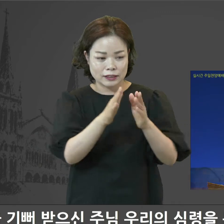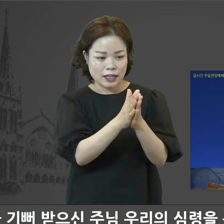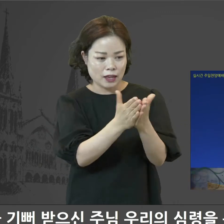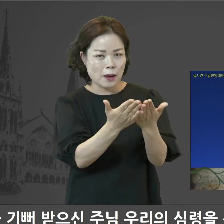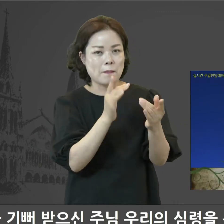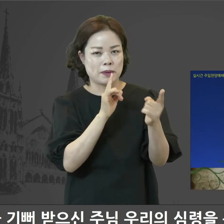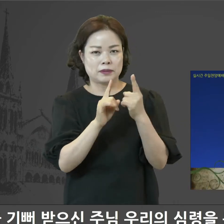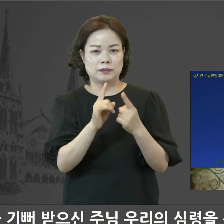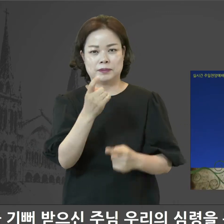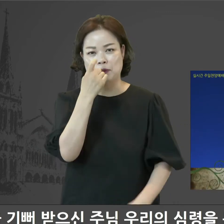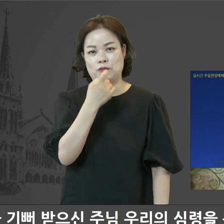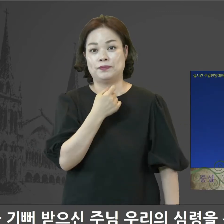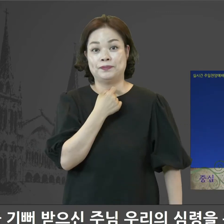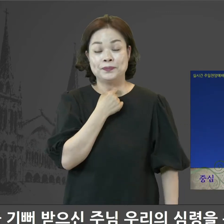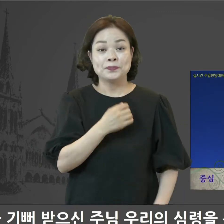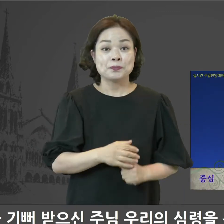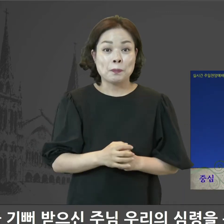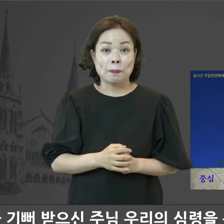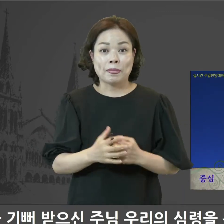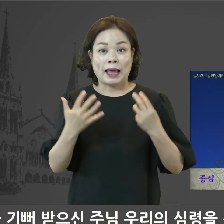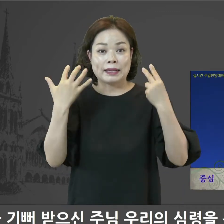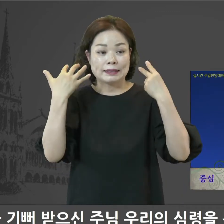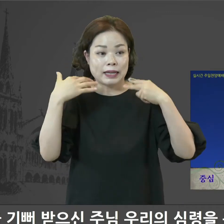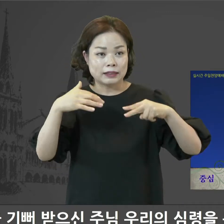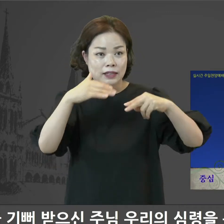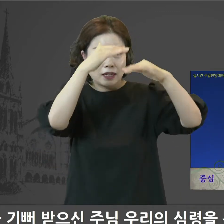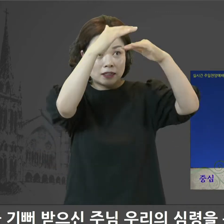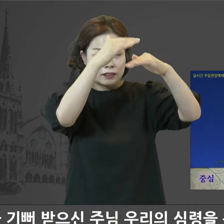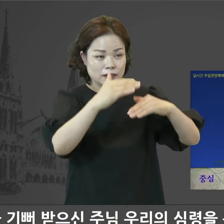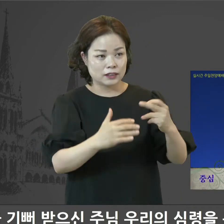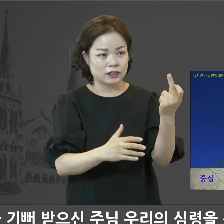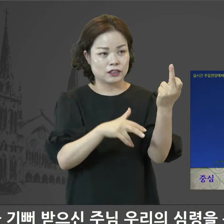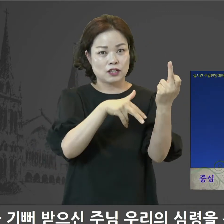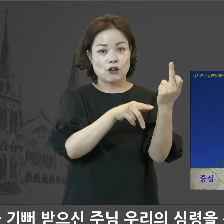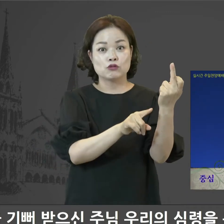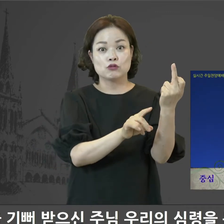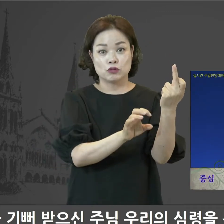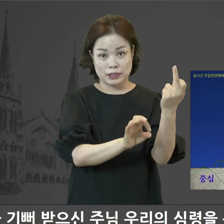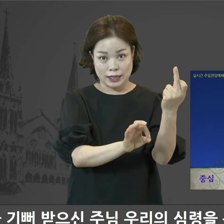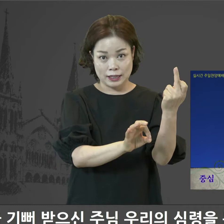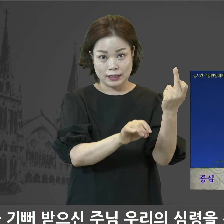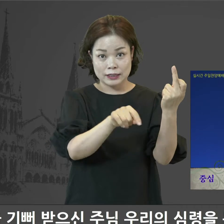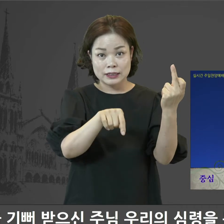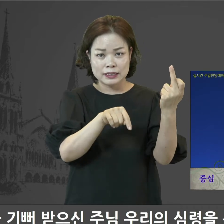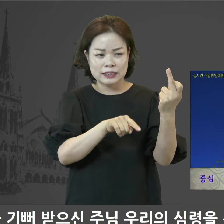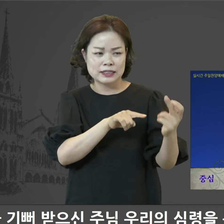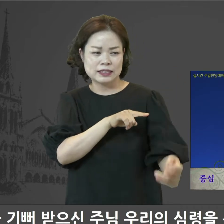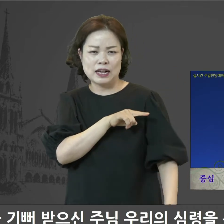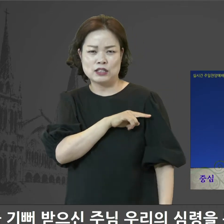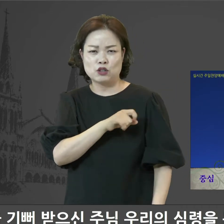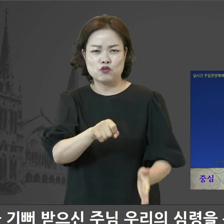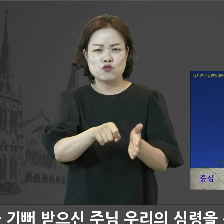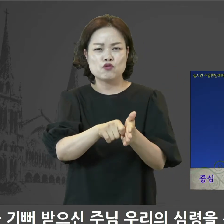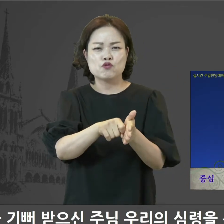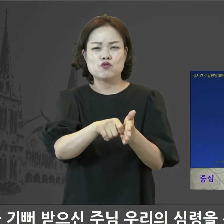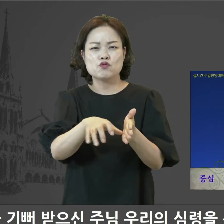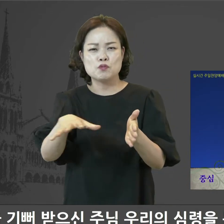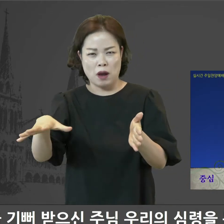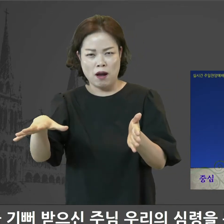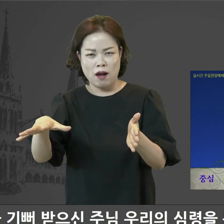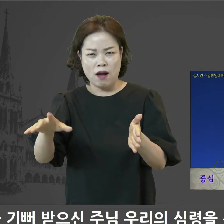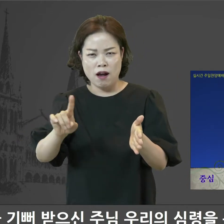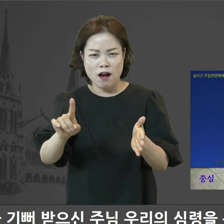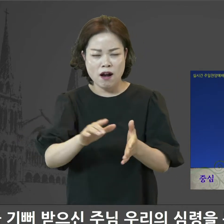나누고자 합니다. 다니엘서 전체가 12장으로 되어 있는데 그 가운데 가장 유명한 장을